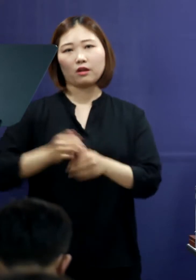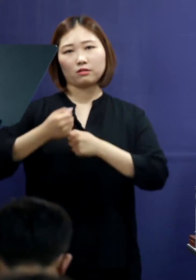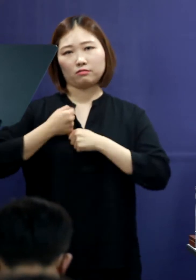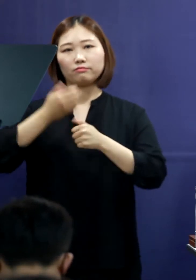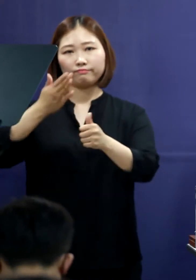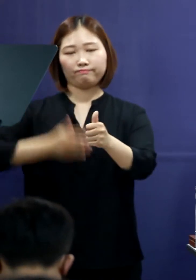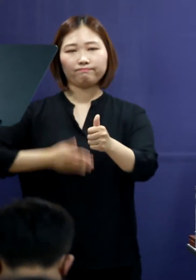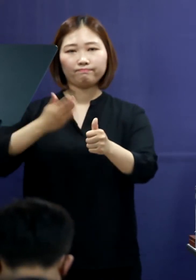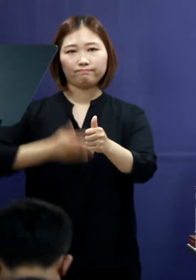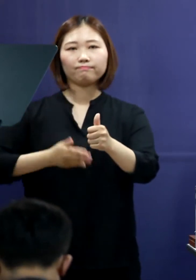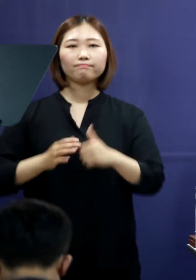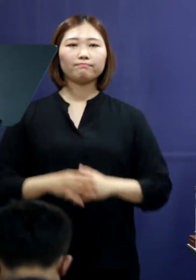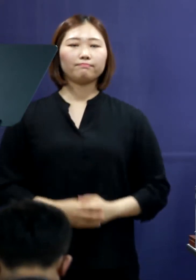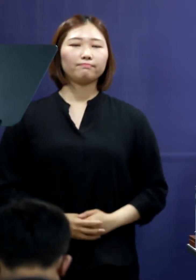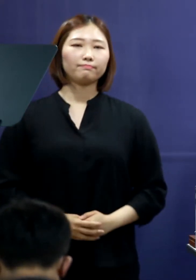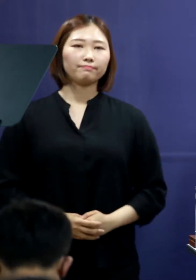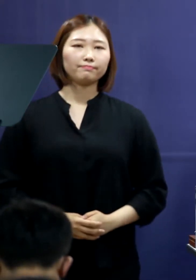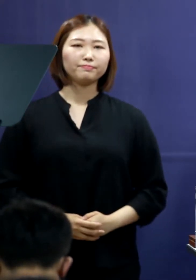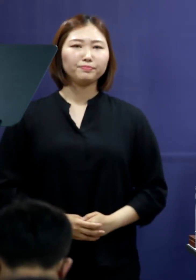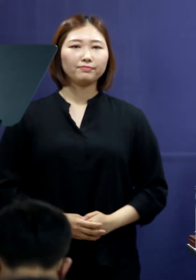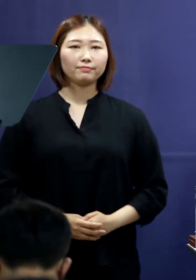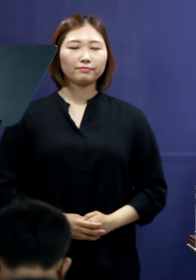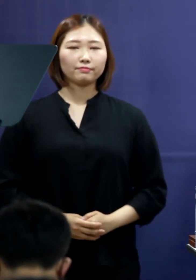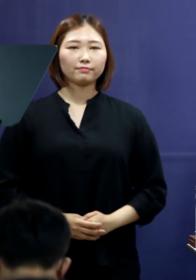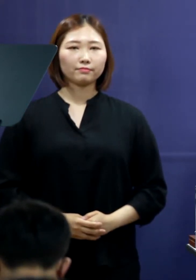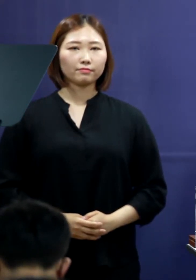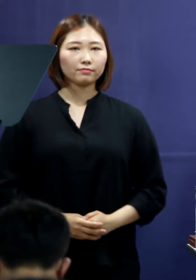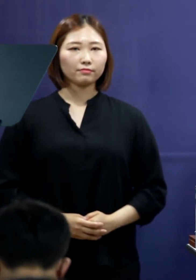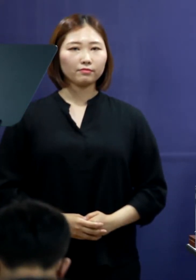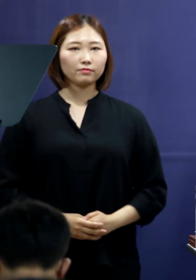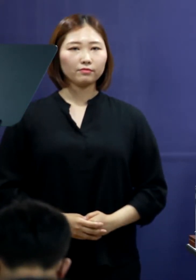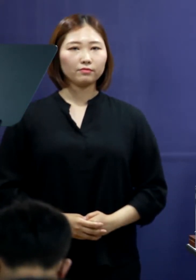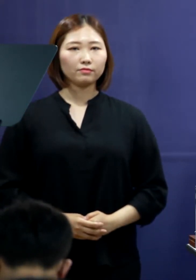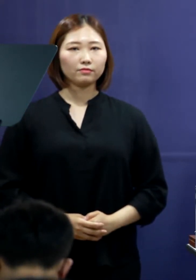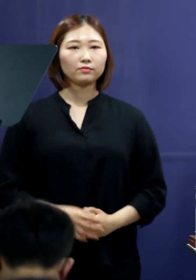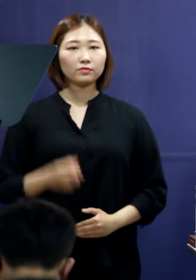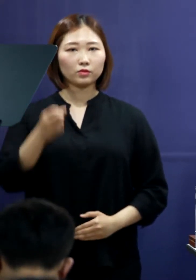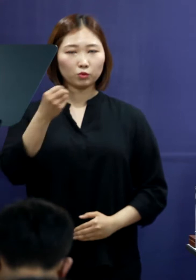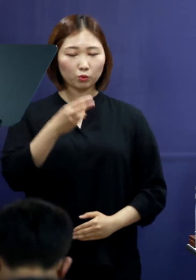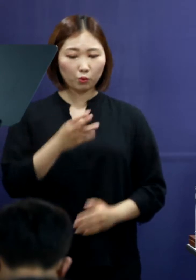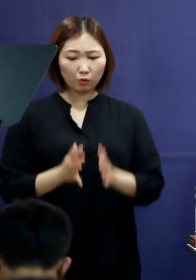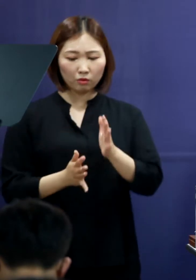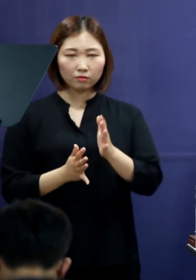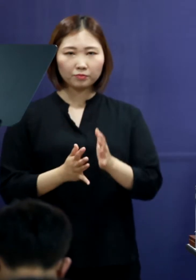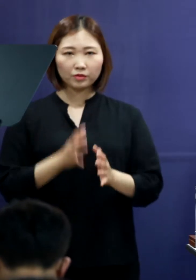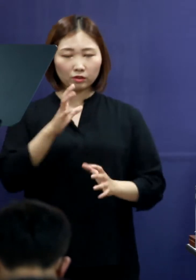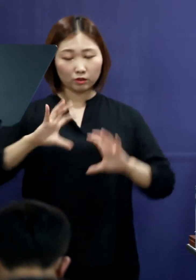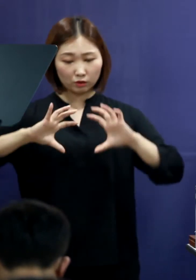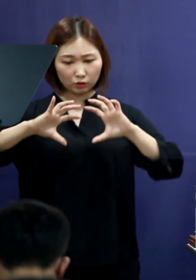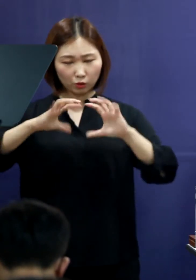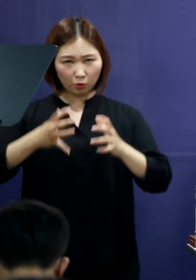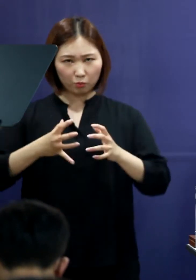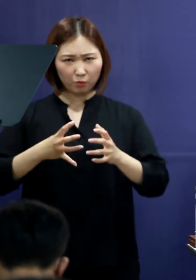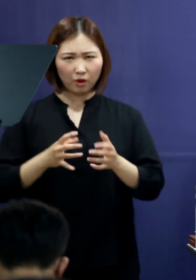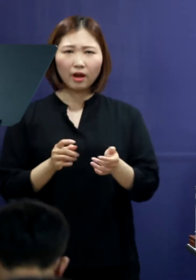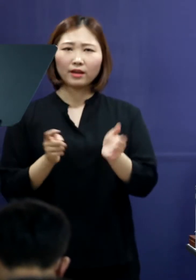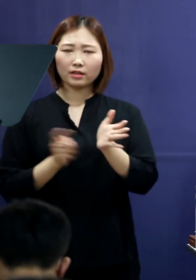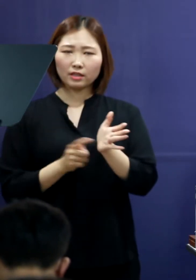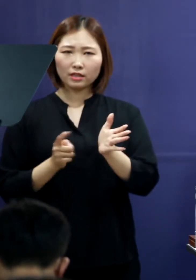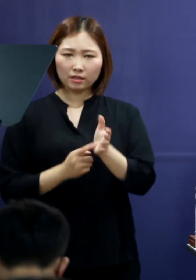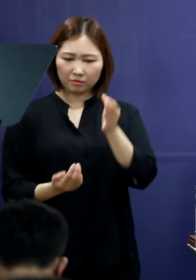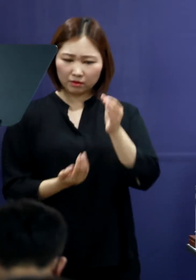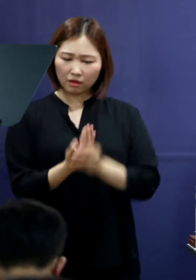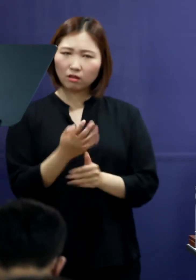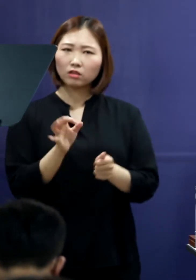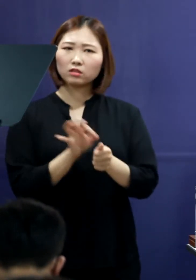주시기를 당부드립니다. 참고로 또 정부의 긴급재난지원금 지급과 관련해서는